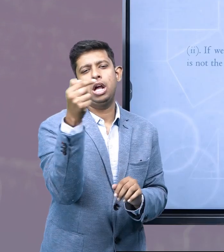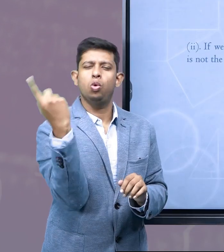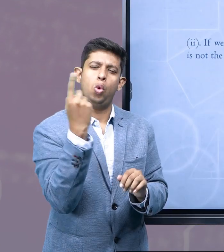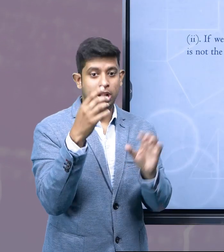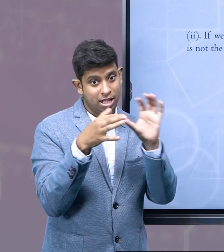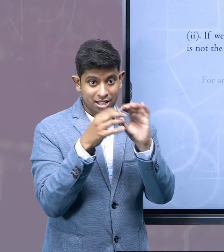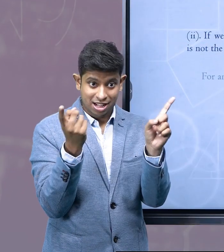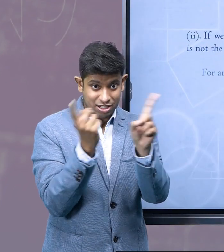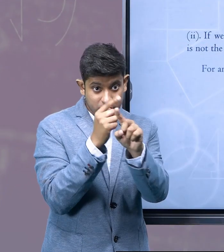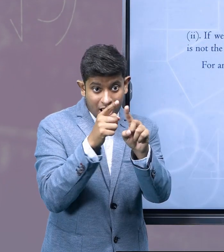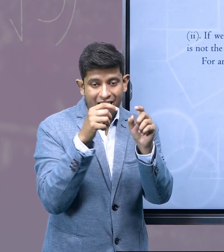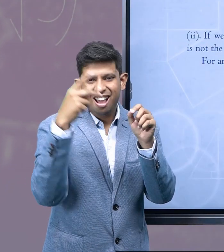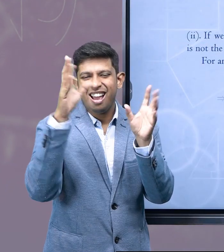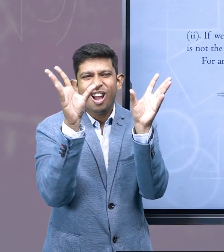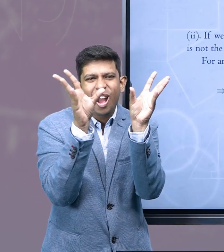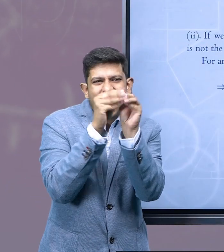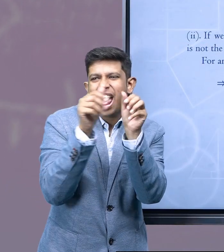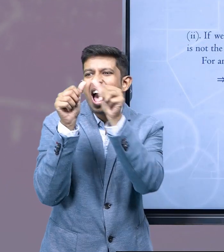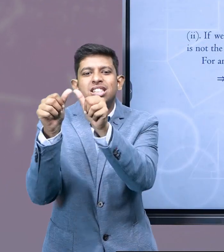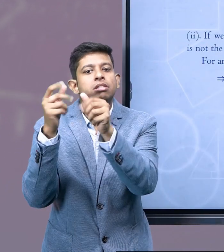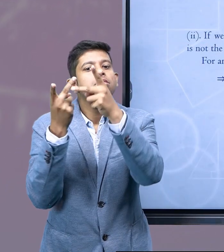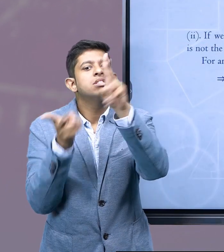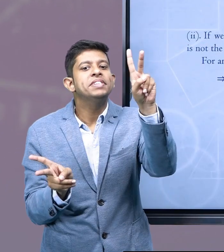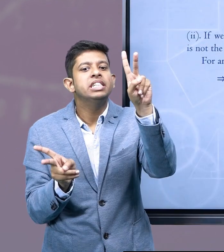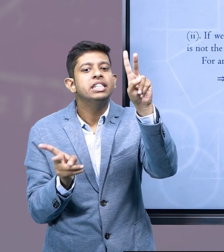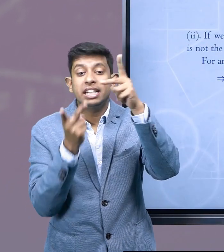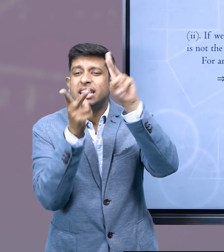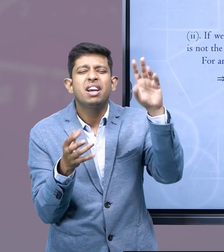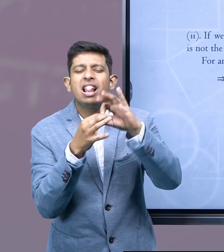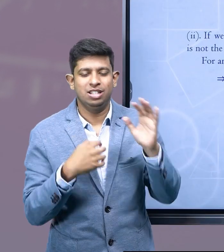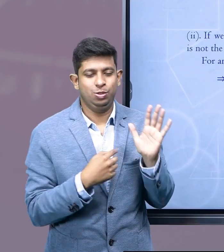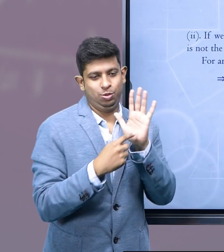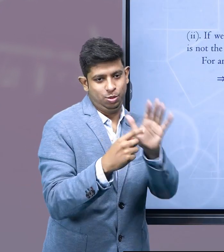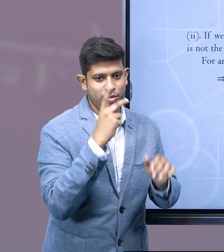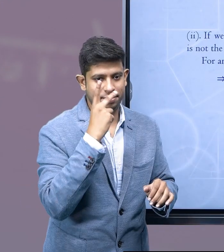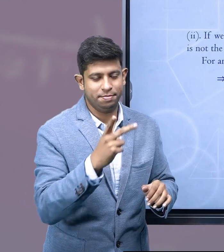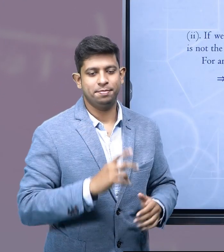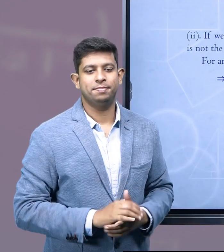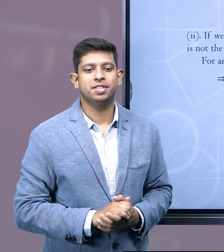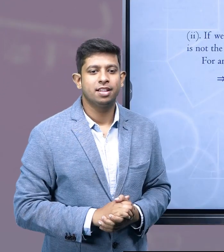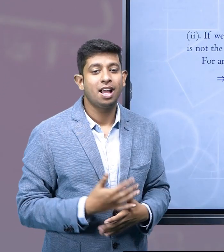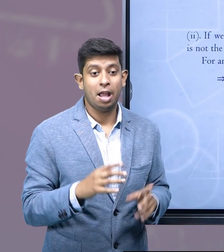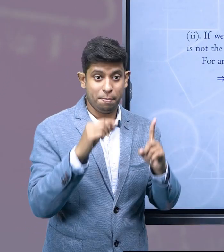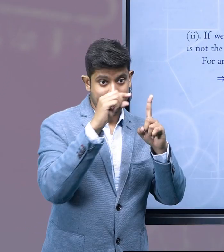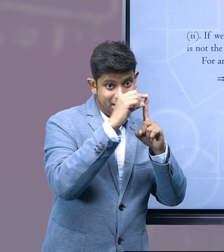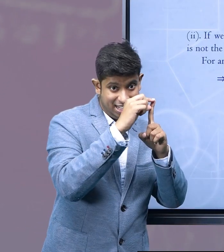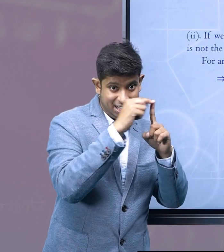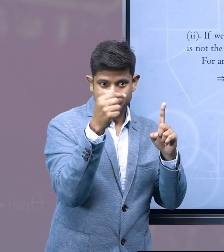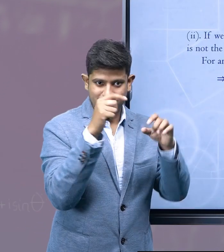क्रम बदलला तर निकाल सारखा नसतो, म्हणून पूर्णांकांसाठी वजाबाकी ही परिवर्तनीय नसते. कोणत्याही